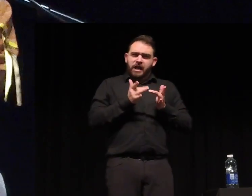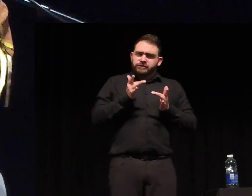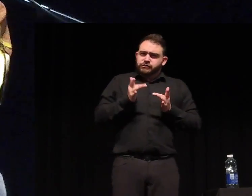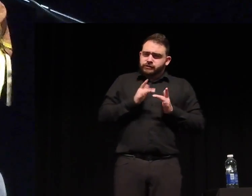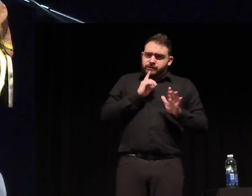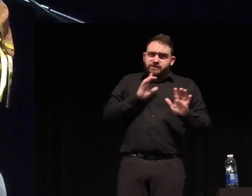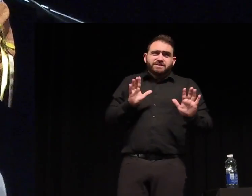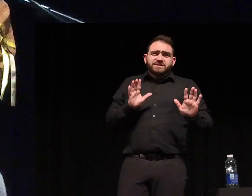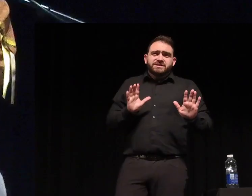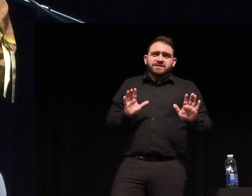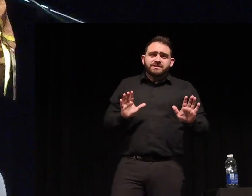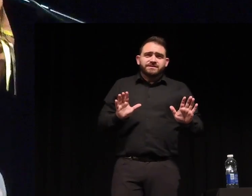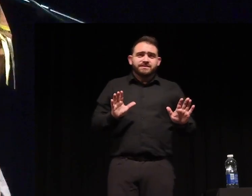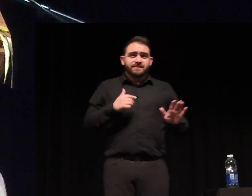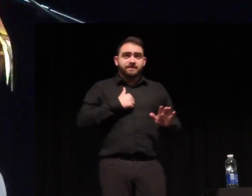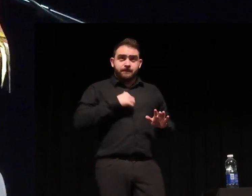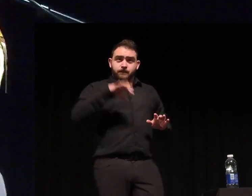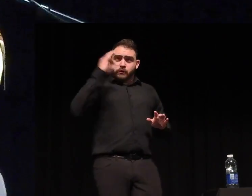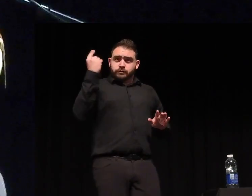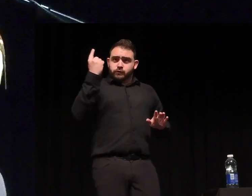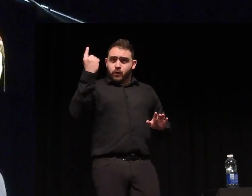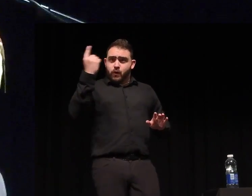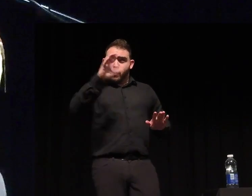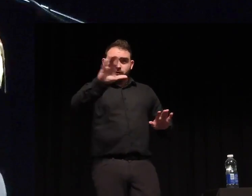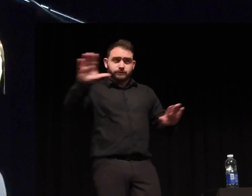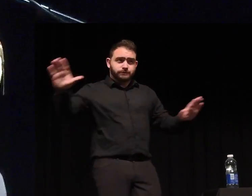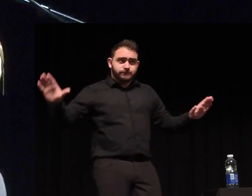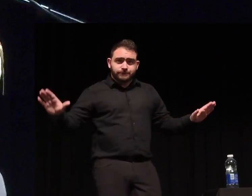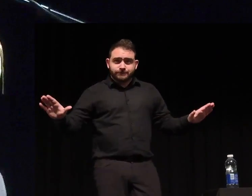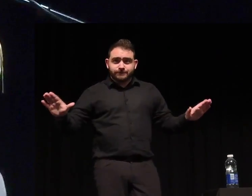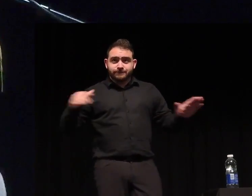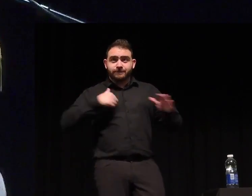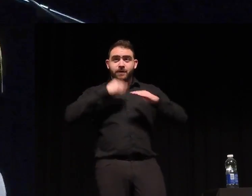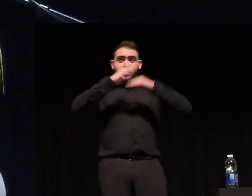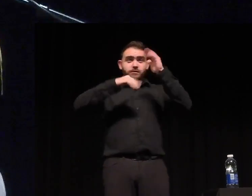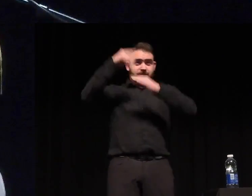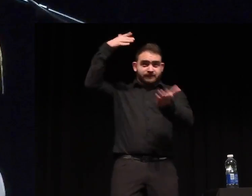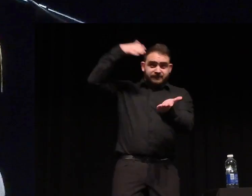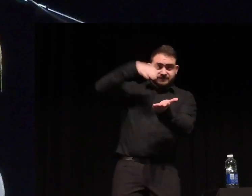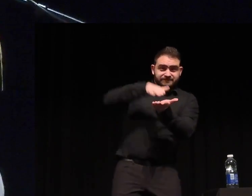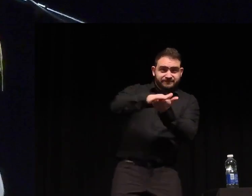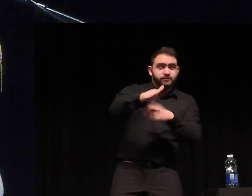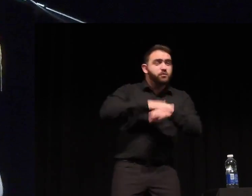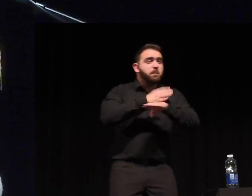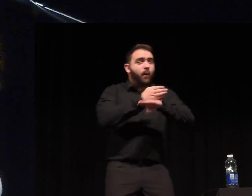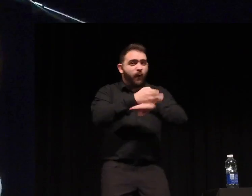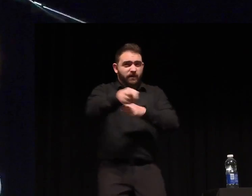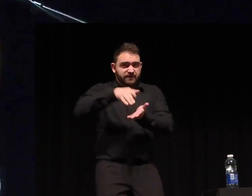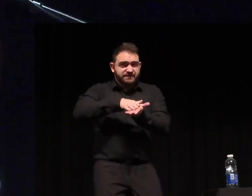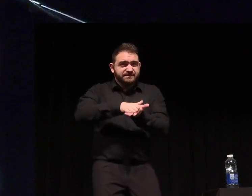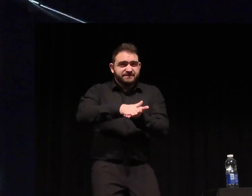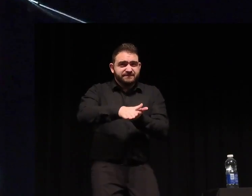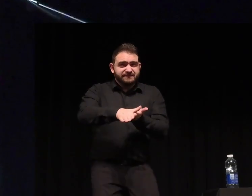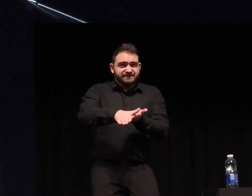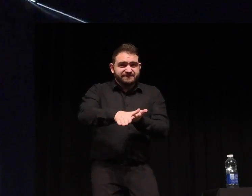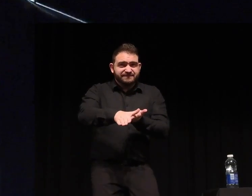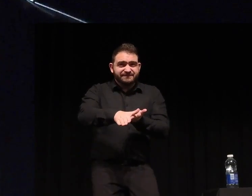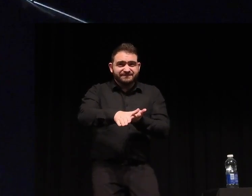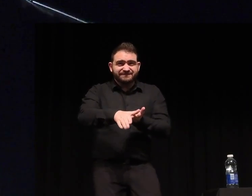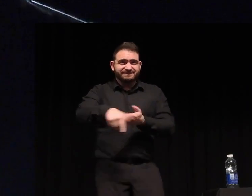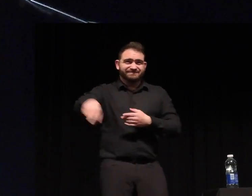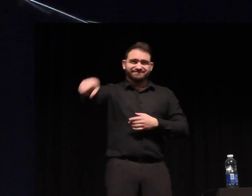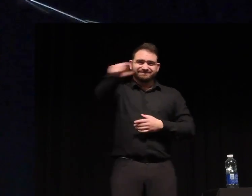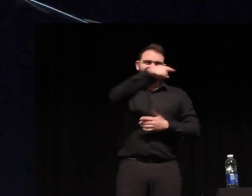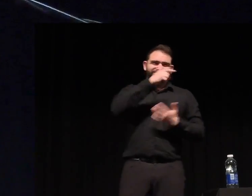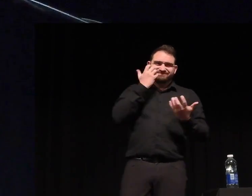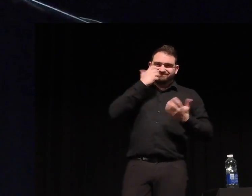j'ai découvert autre chose. Quand tu construis une glissade en bois. Ah, les grands, ils rient parce que ça leur est déjà